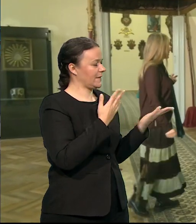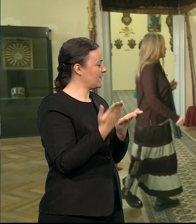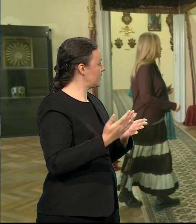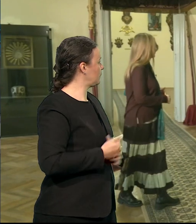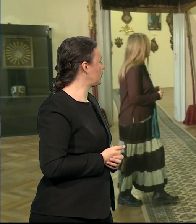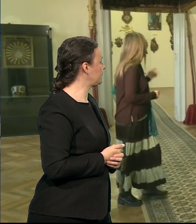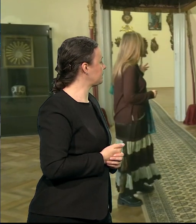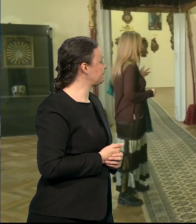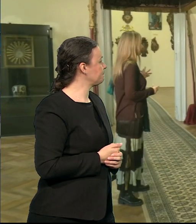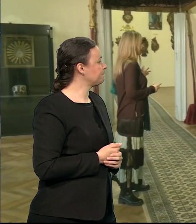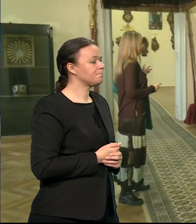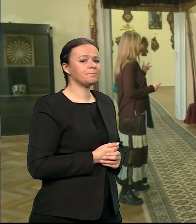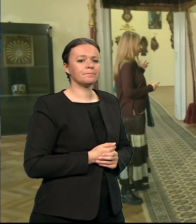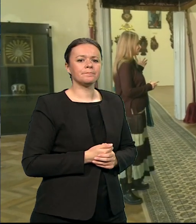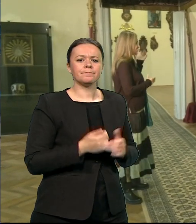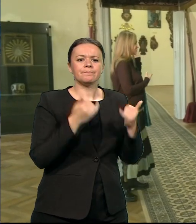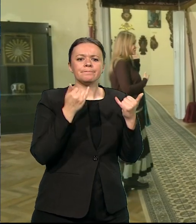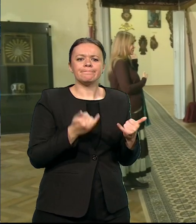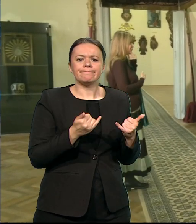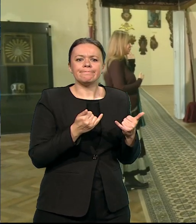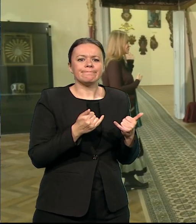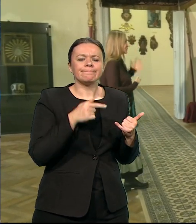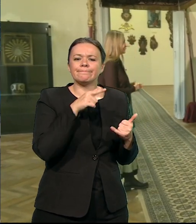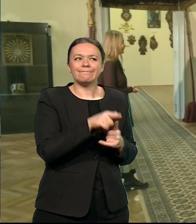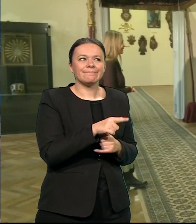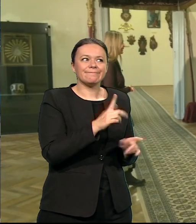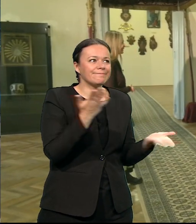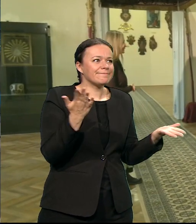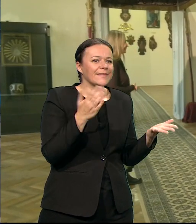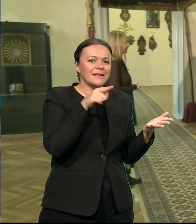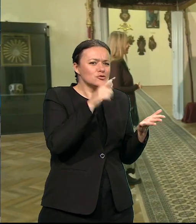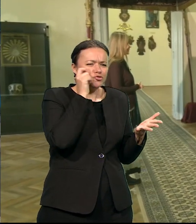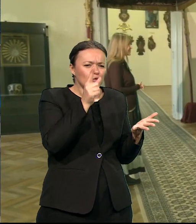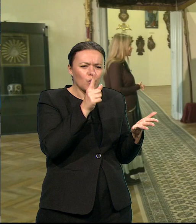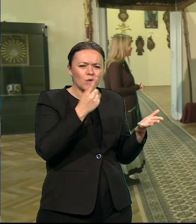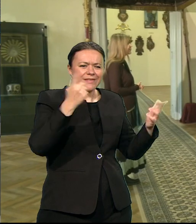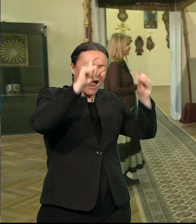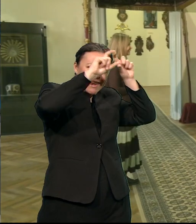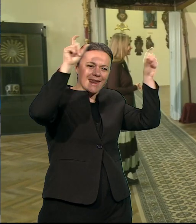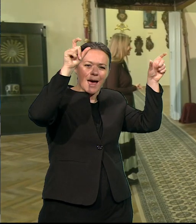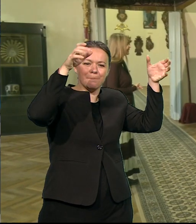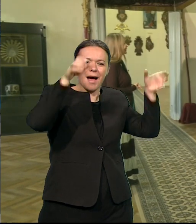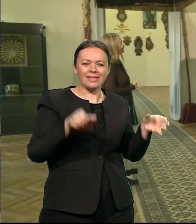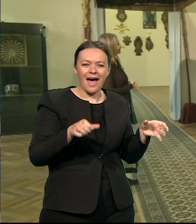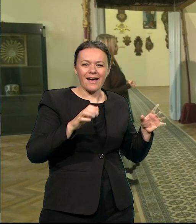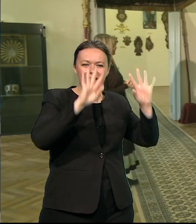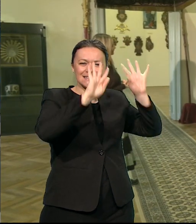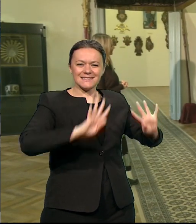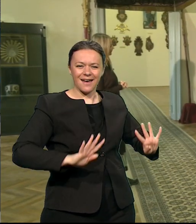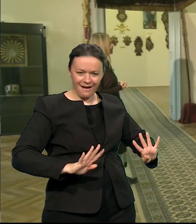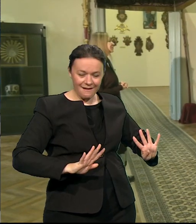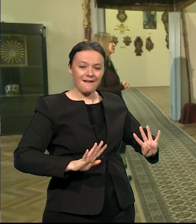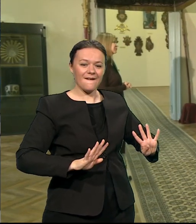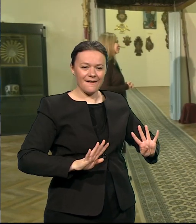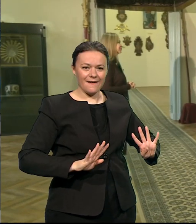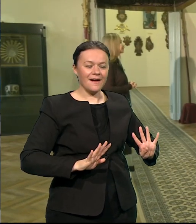Nalazimo se na jednom neobičnom, kod jednog neobičnog baldahina. Tako zvezdanog neba. I